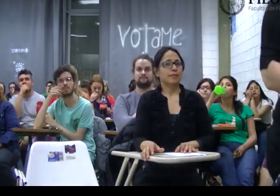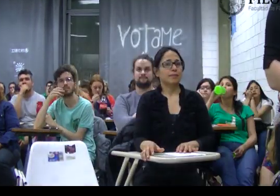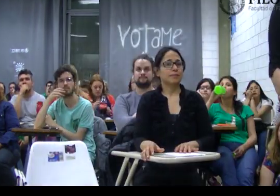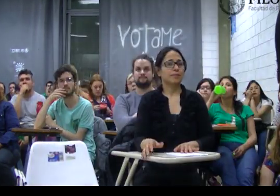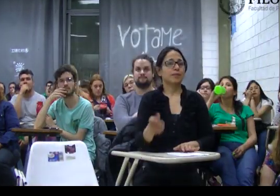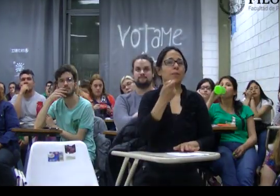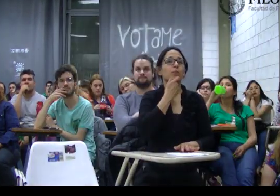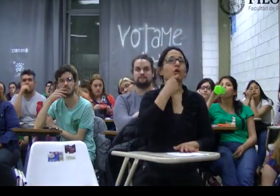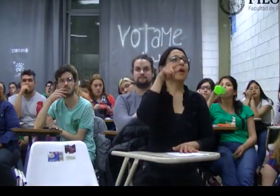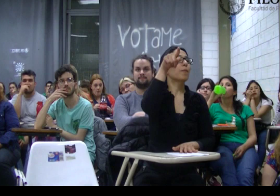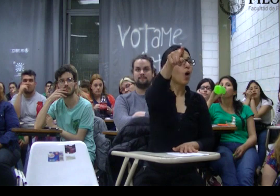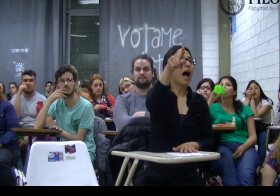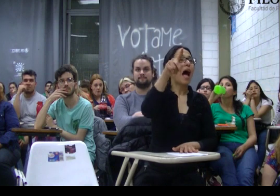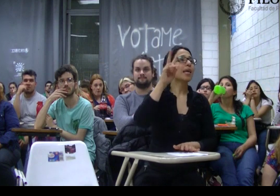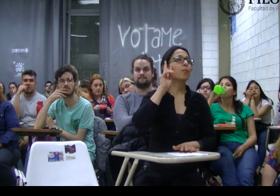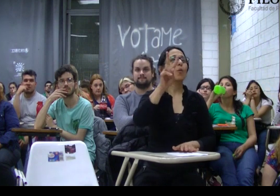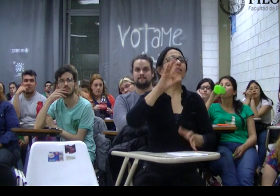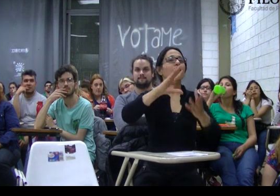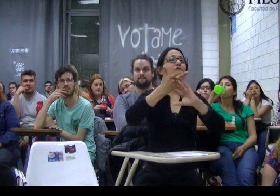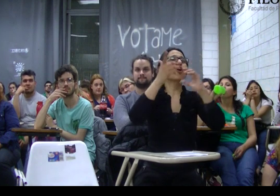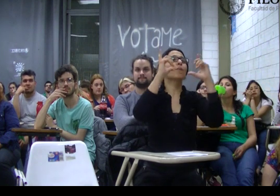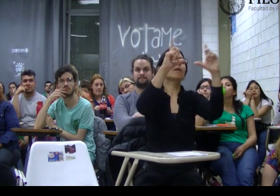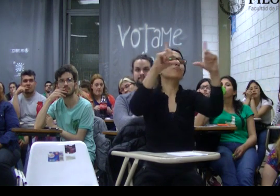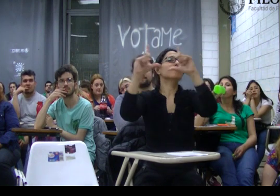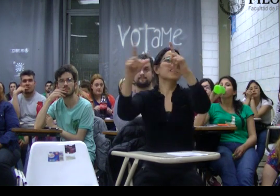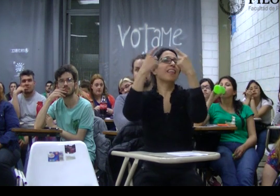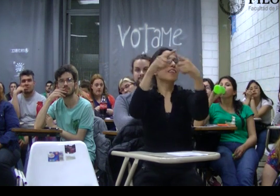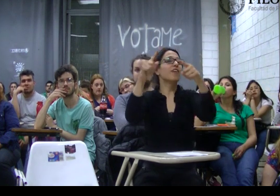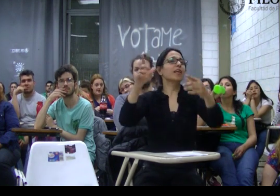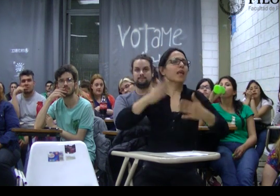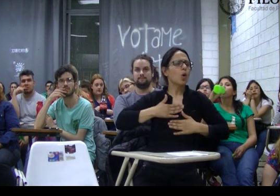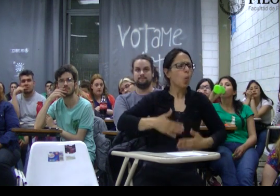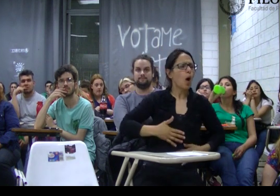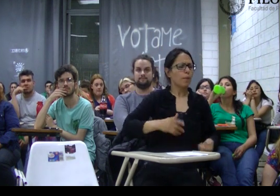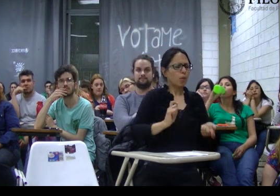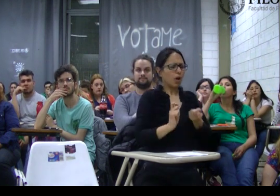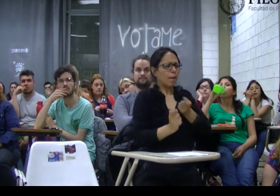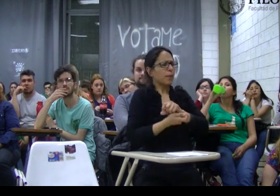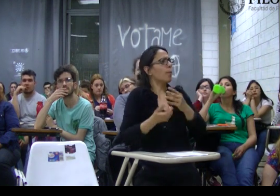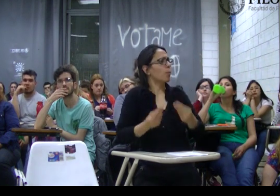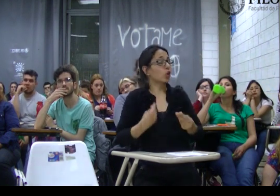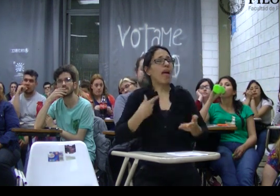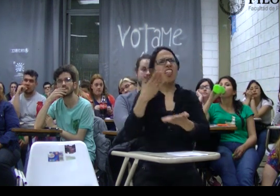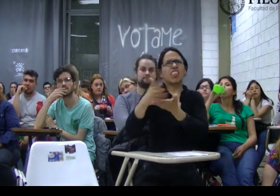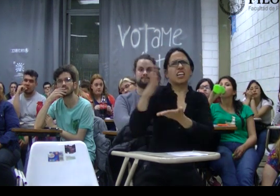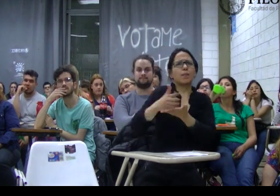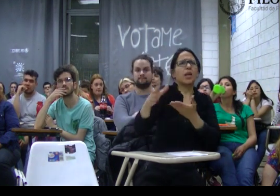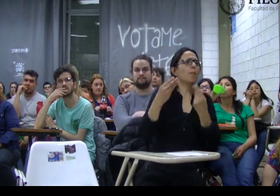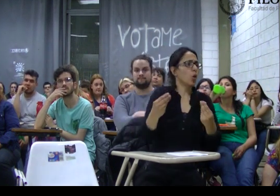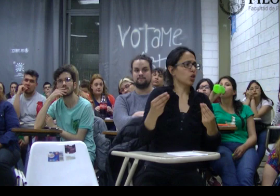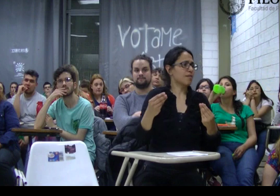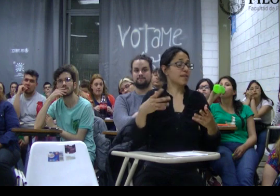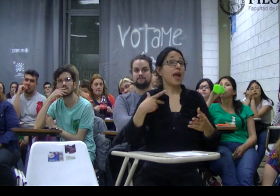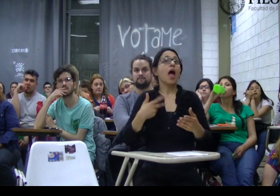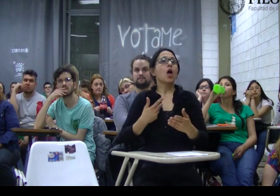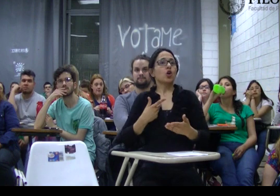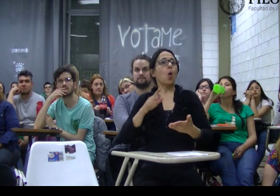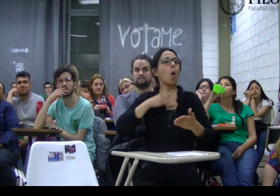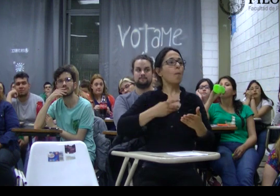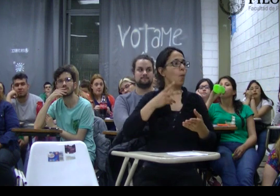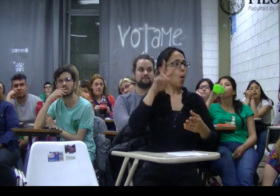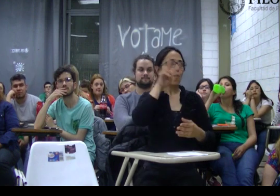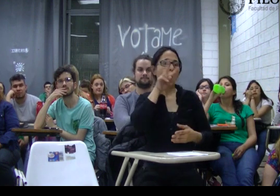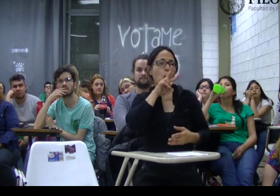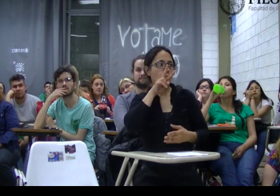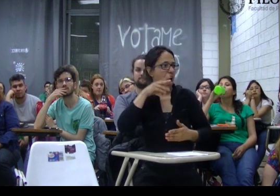Acá muestran las diferentes escenas, por qué está cambiando mi cuerpo, por qué discriminamos, prevenir la violencia de género, los sentimientos,